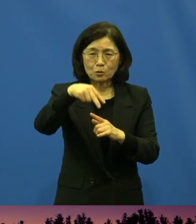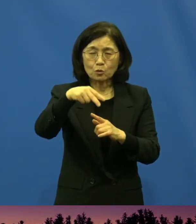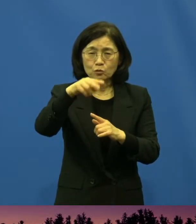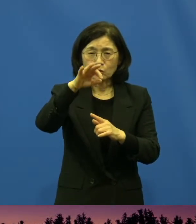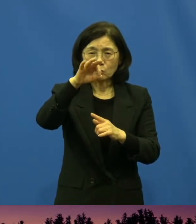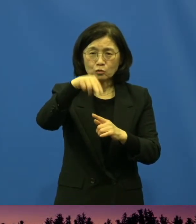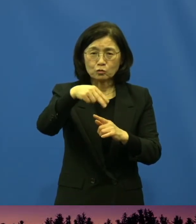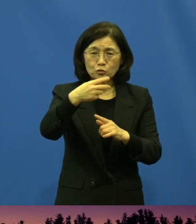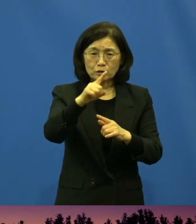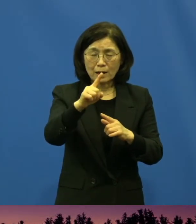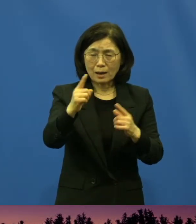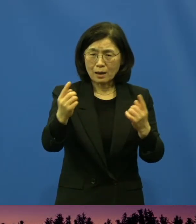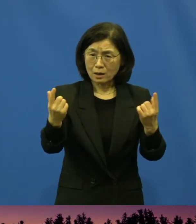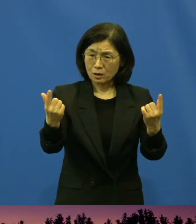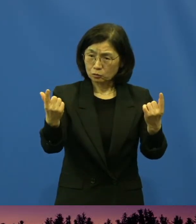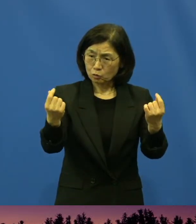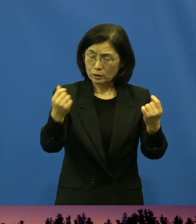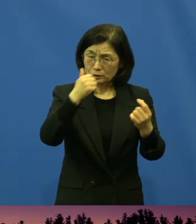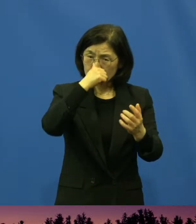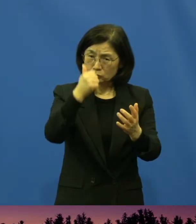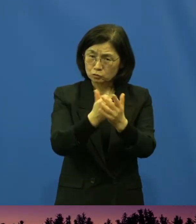이걸 구별하신다는 거예요.